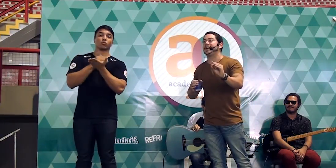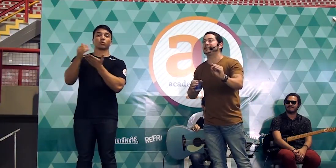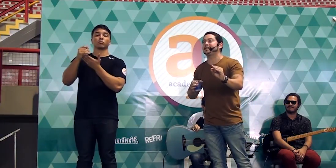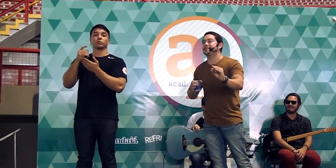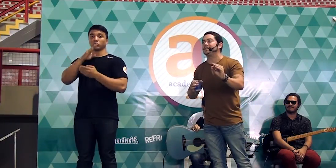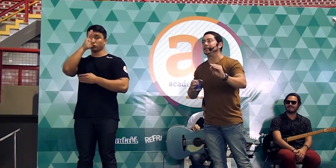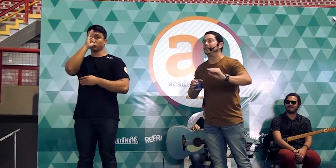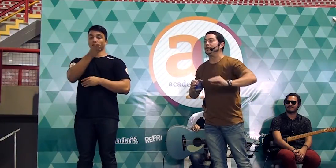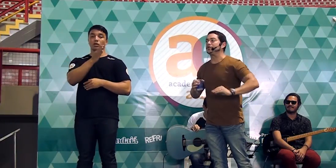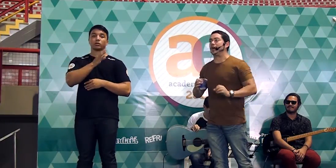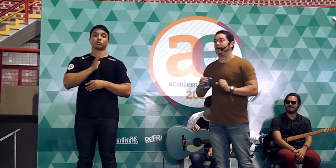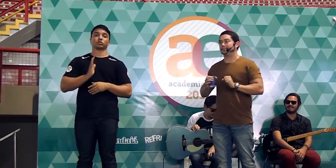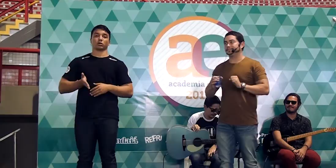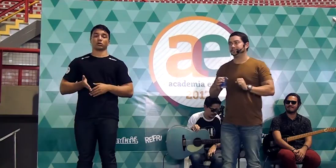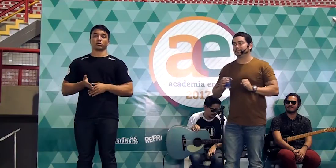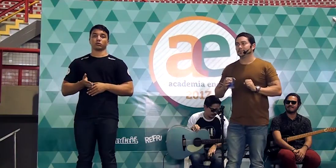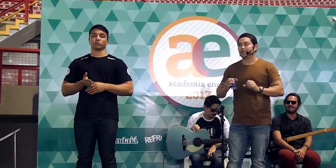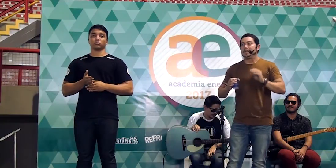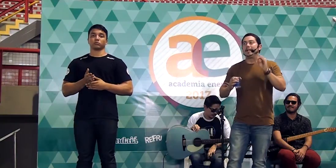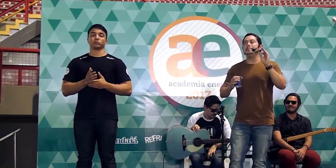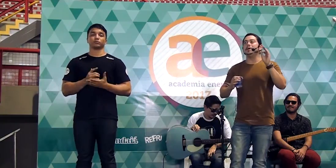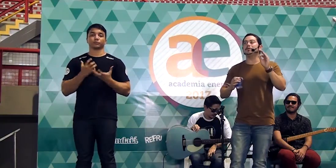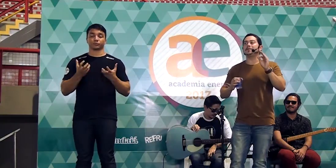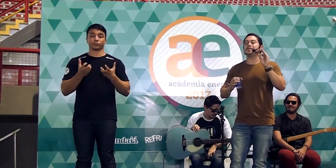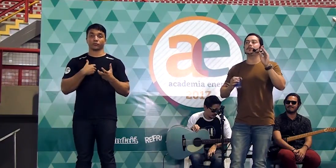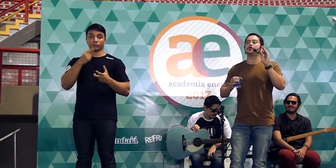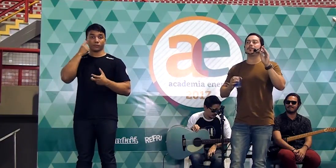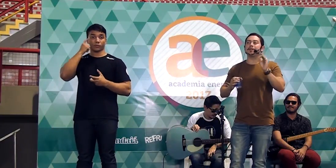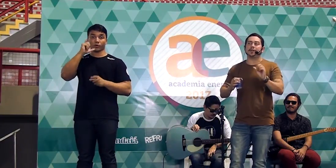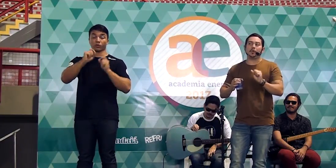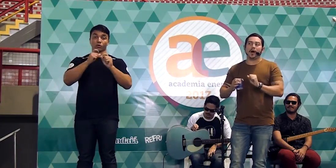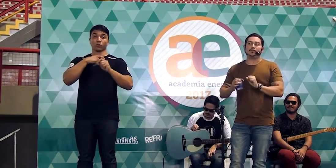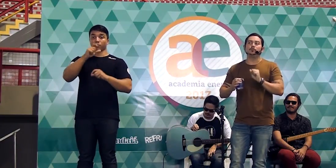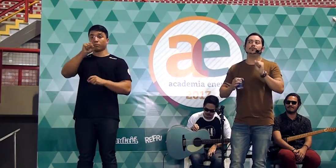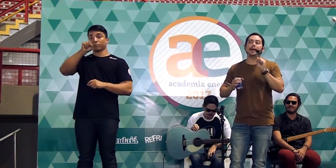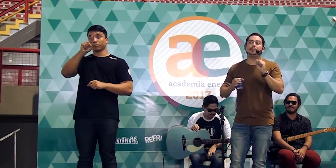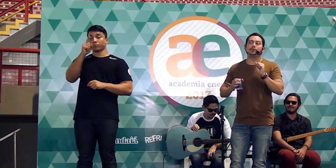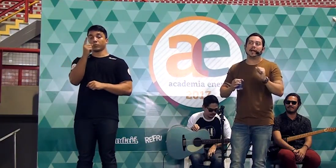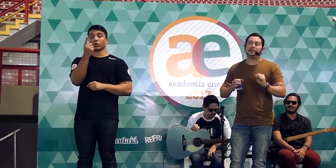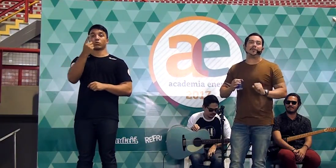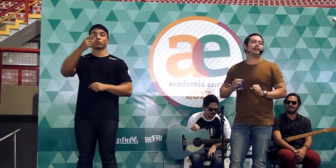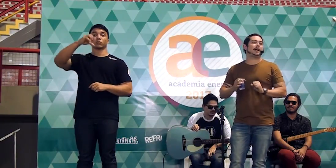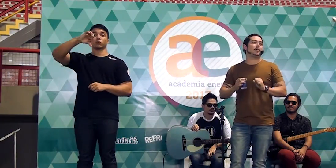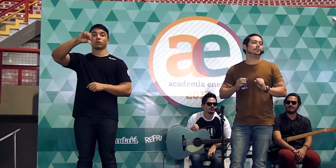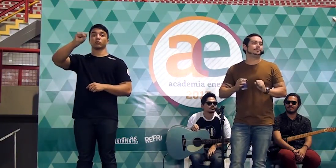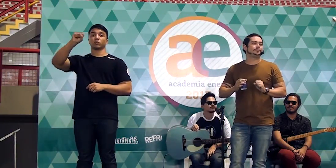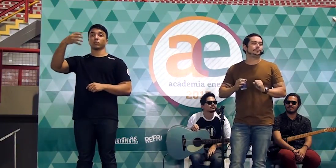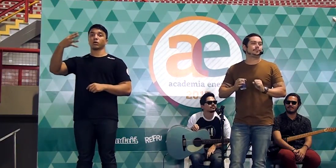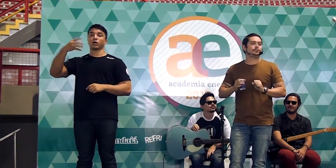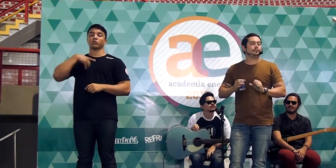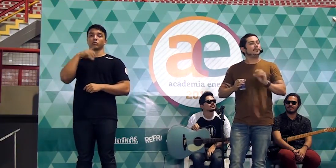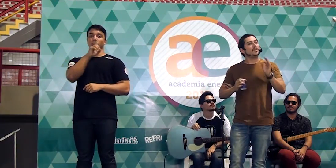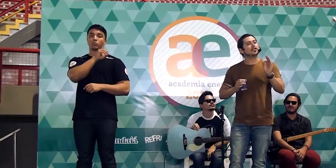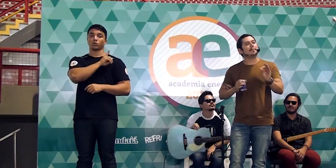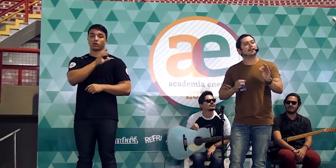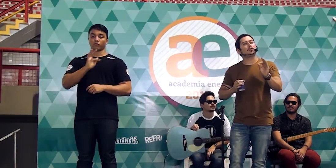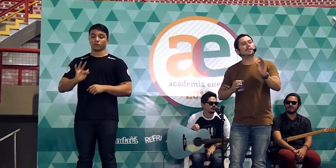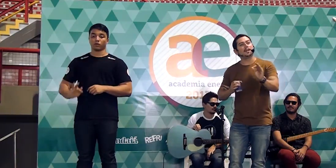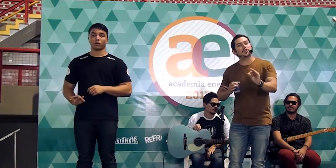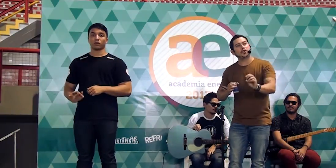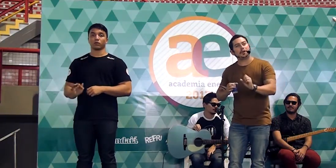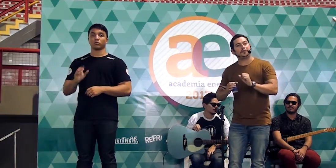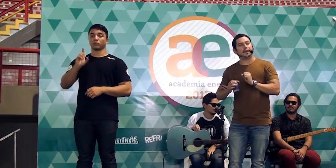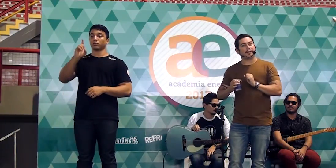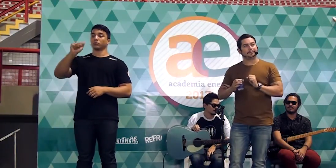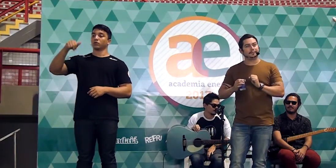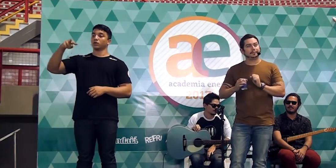das diretas já. Em 1984, um deputado federal, chamado